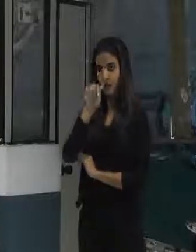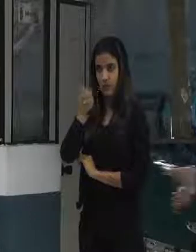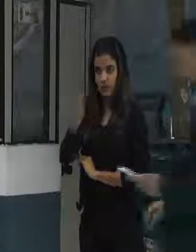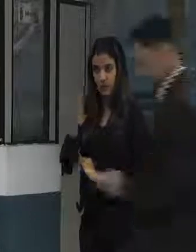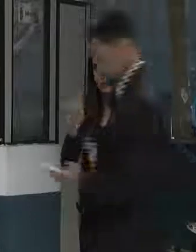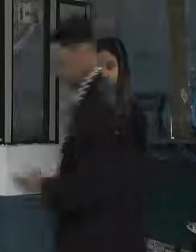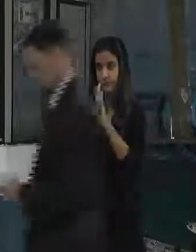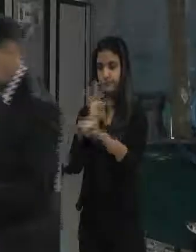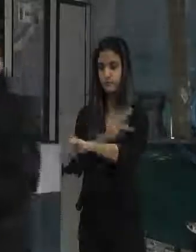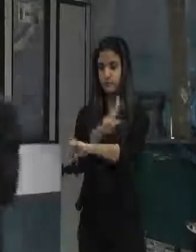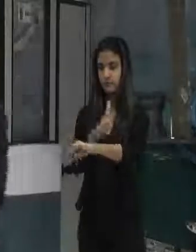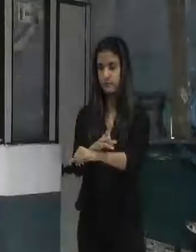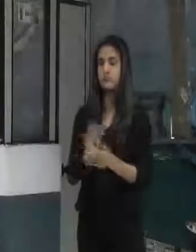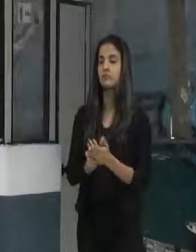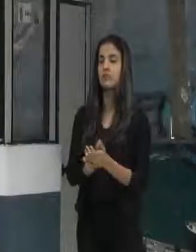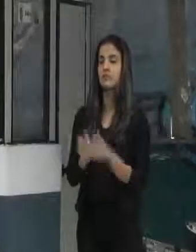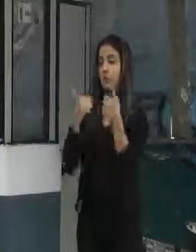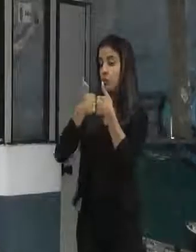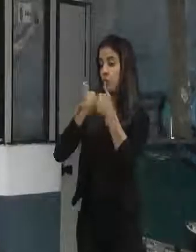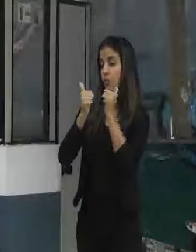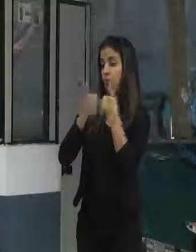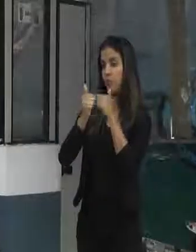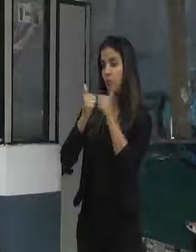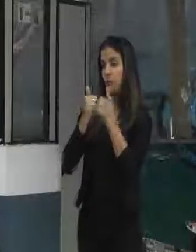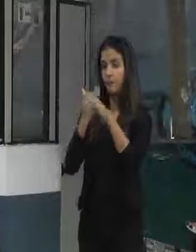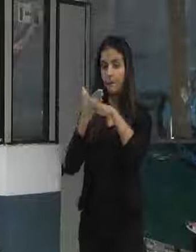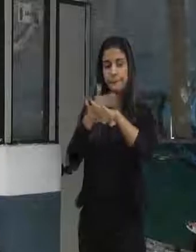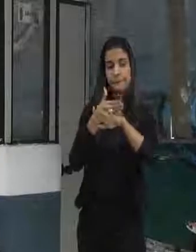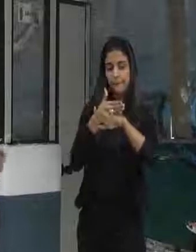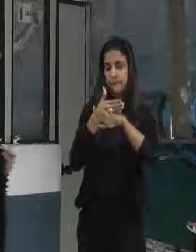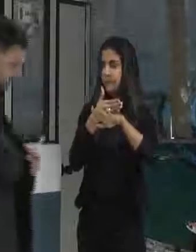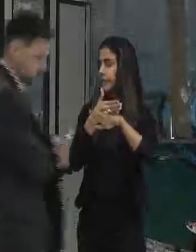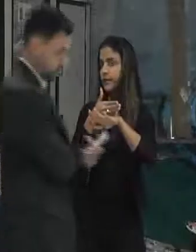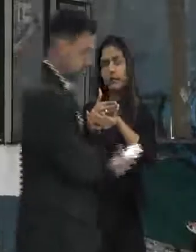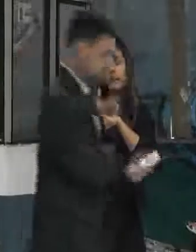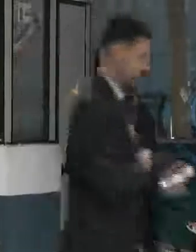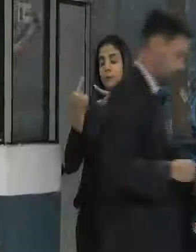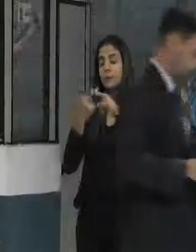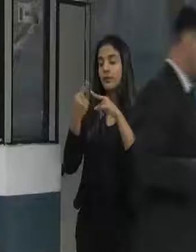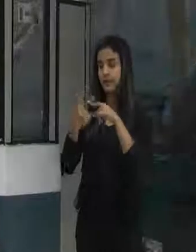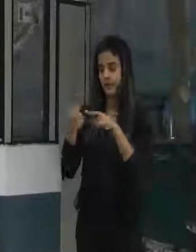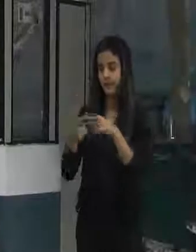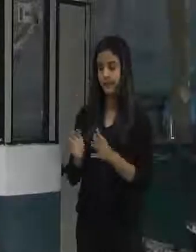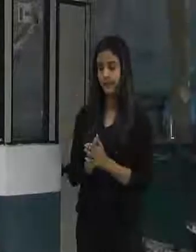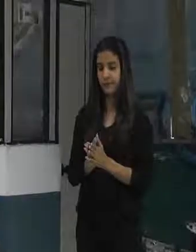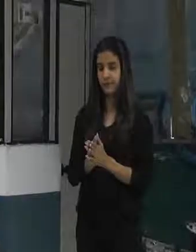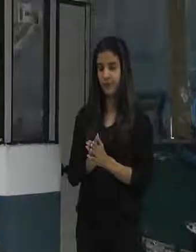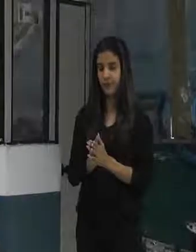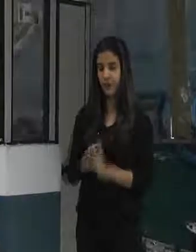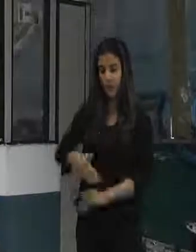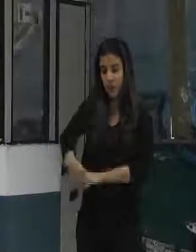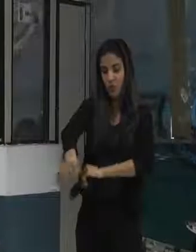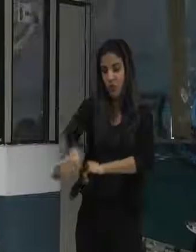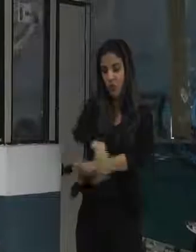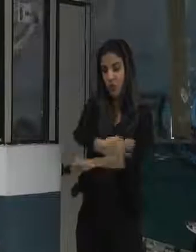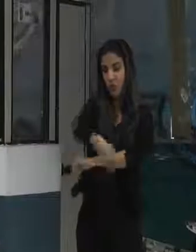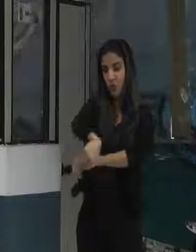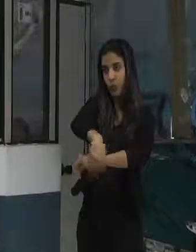onde o ônibus já não pode mais entrar por falta da manutenção, porque as ruas